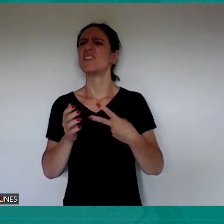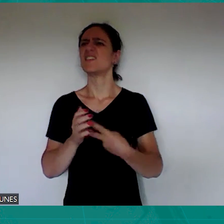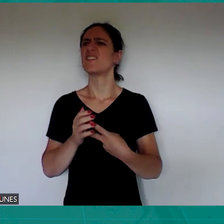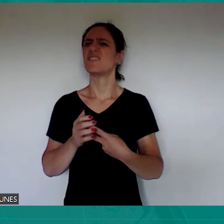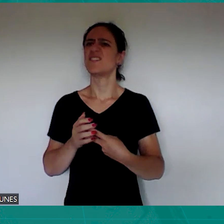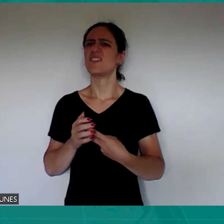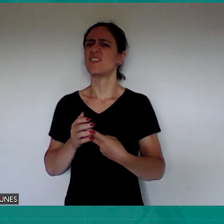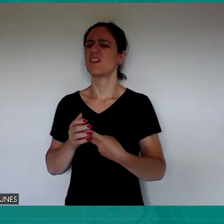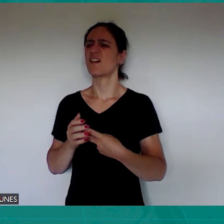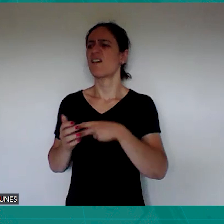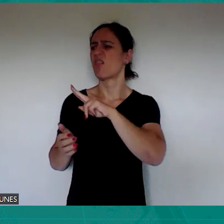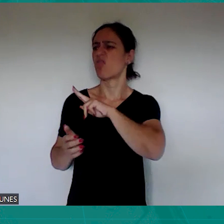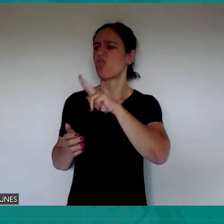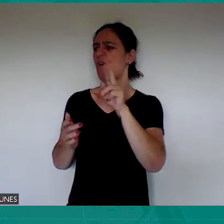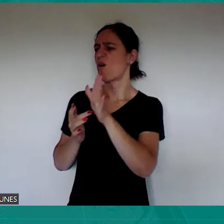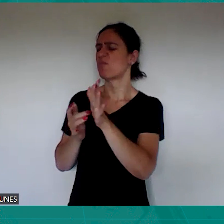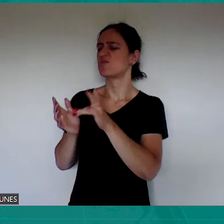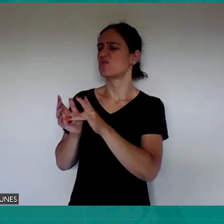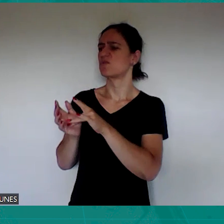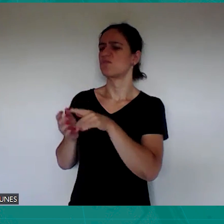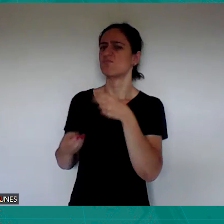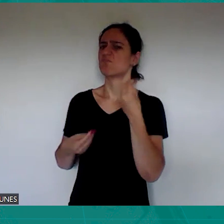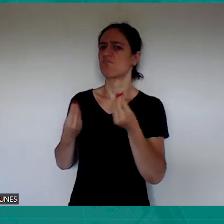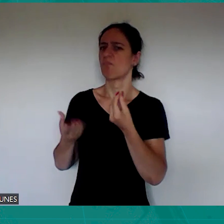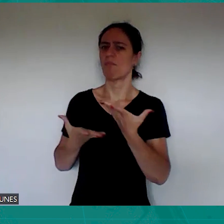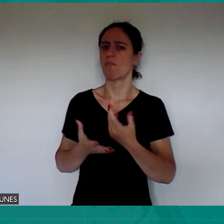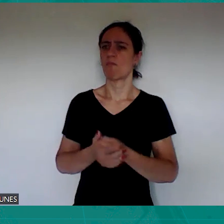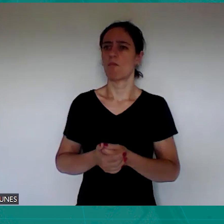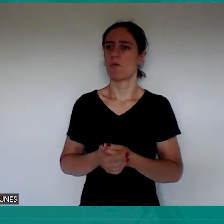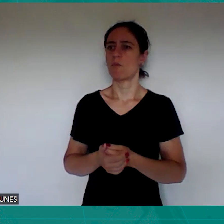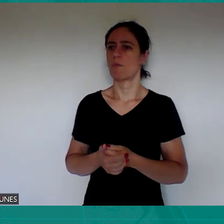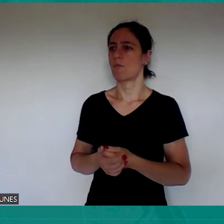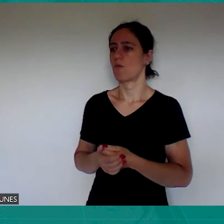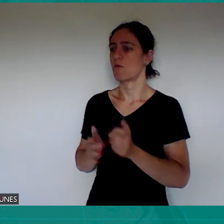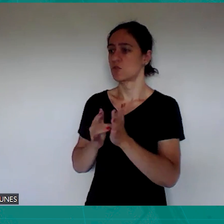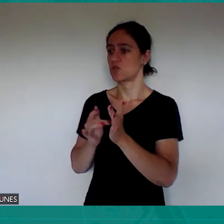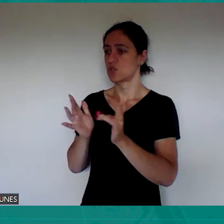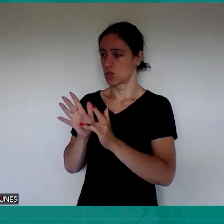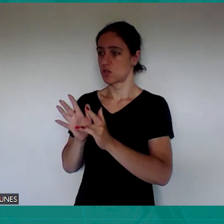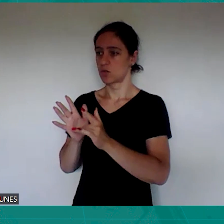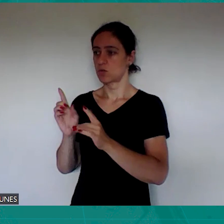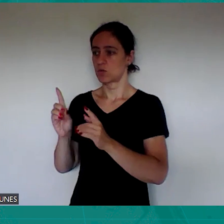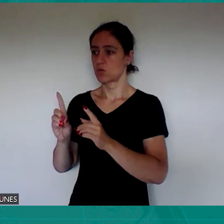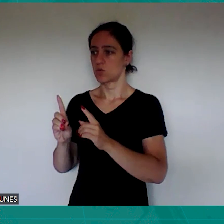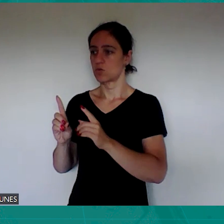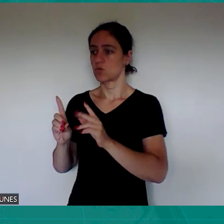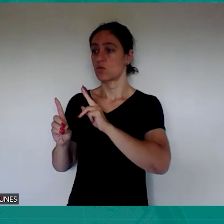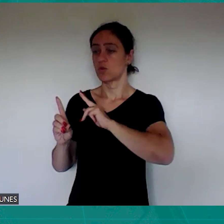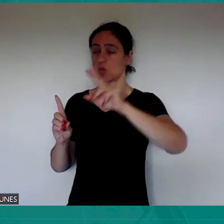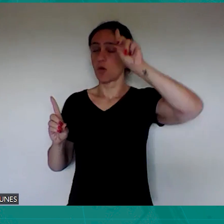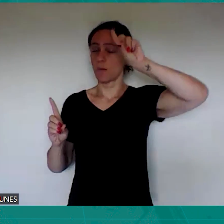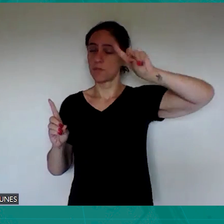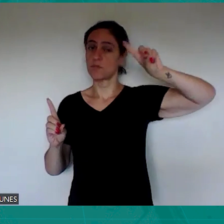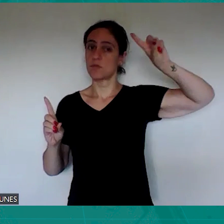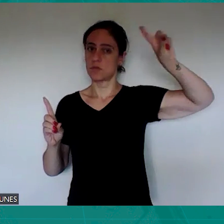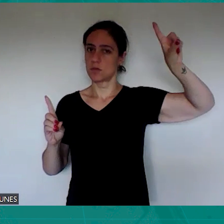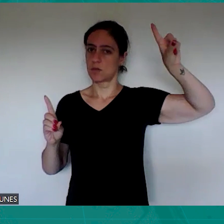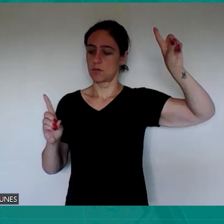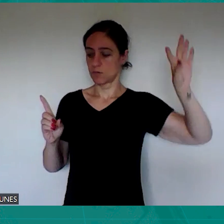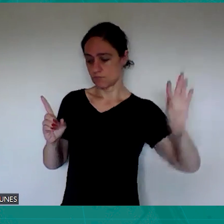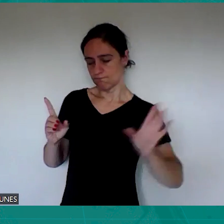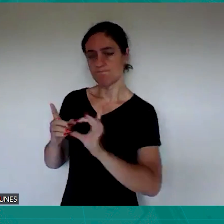Em nome de. O Filho veio em nome do Pai, não é isso? Em outras palavras, o Filho e o Pai são